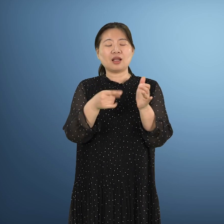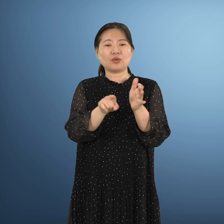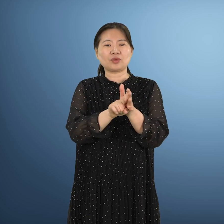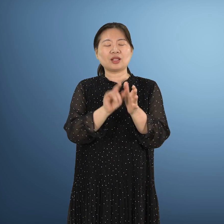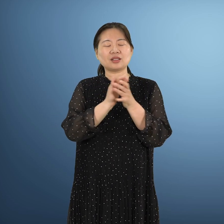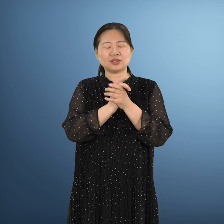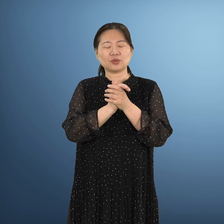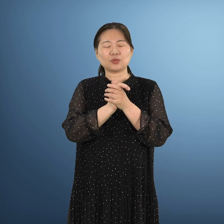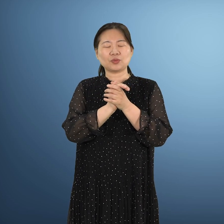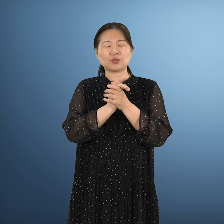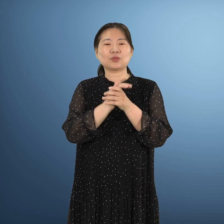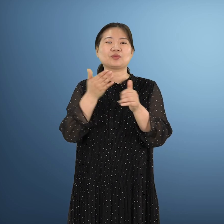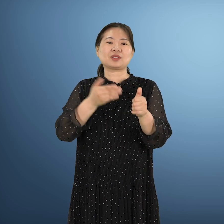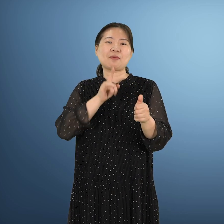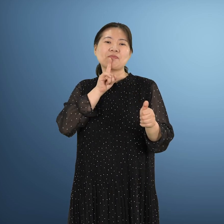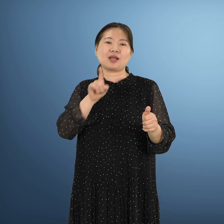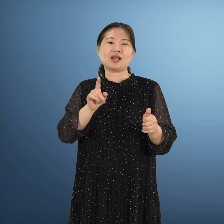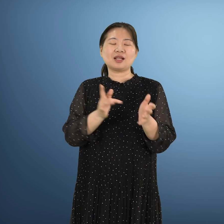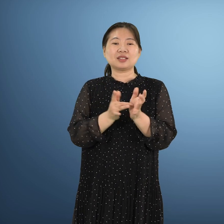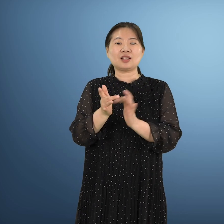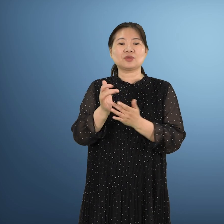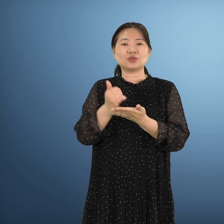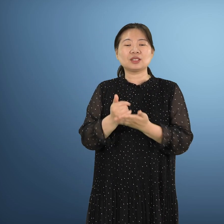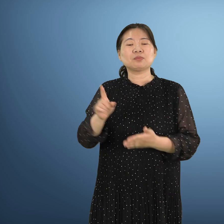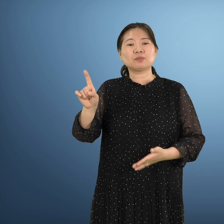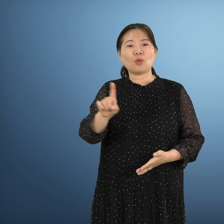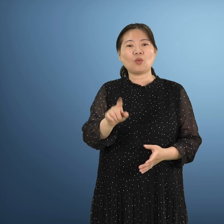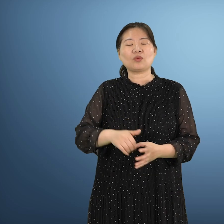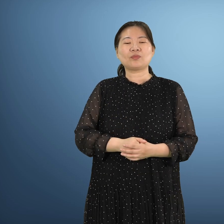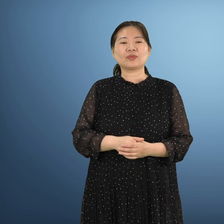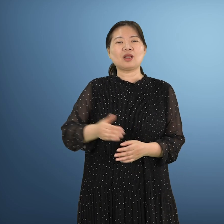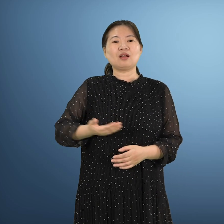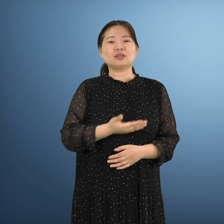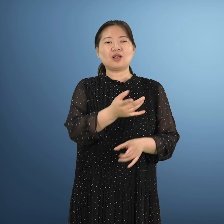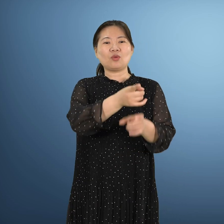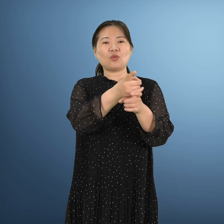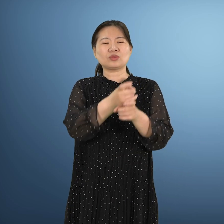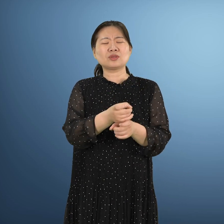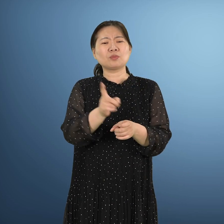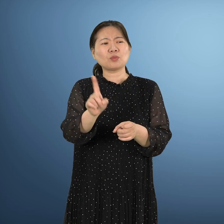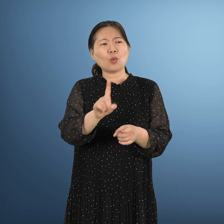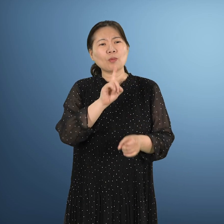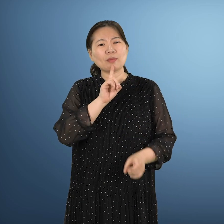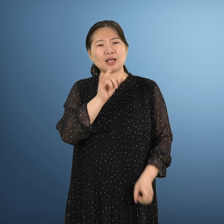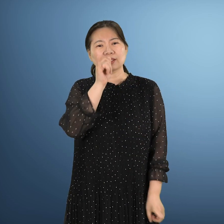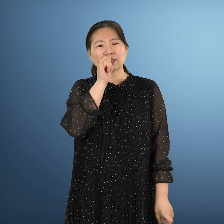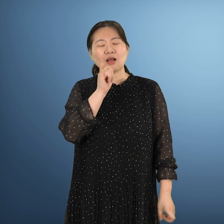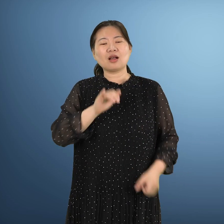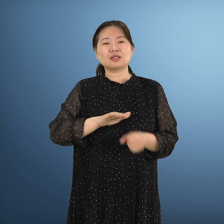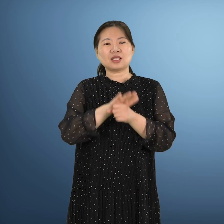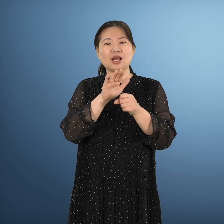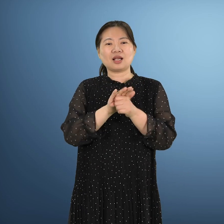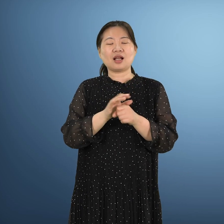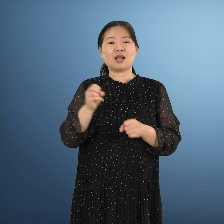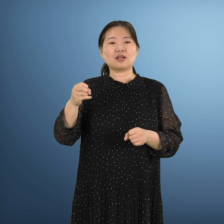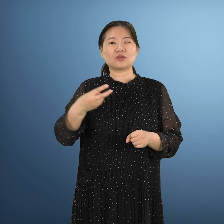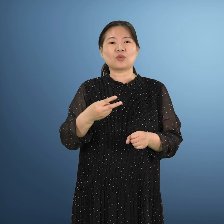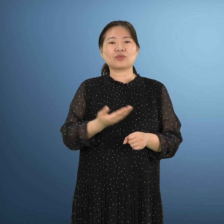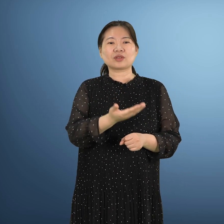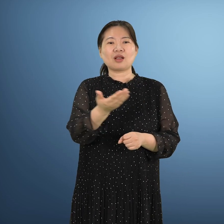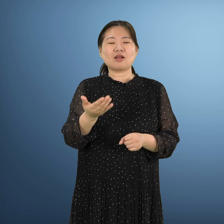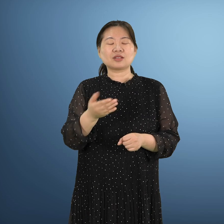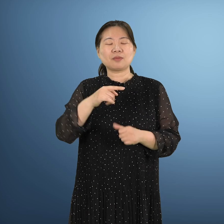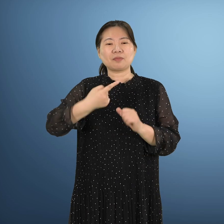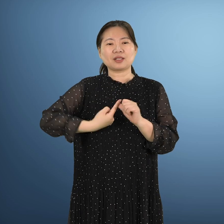위하여 기도하라. 예수님은 너희 원수를 뭐하며 사랑하며